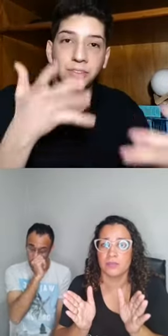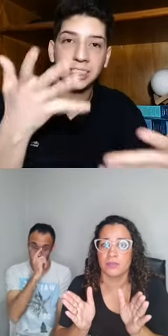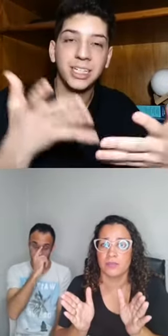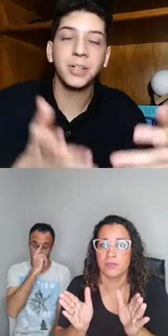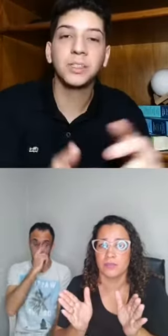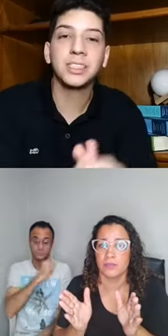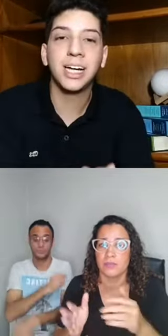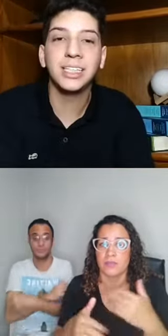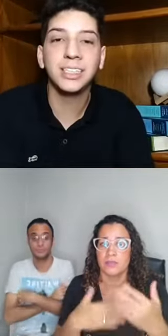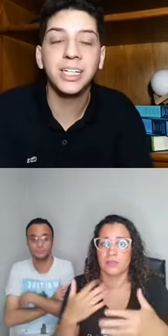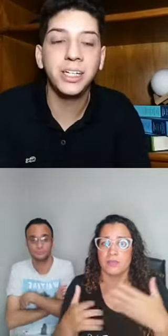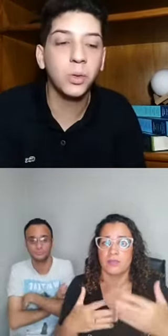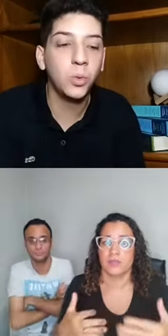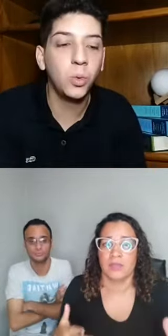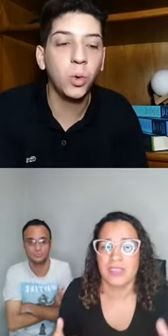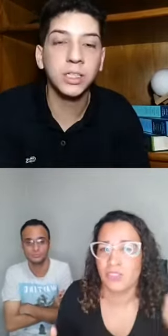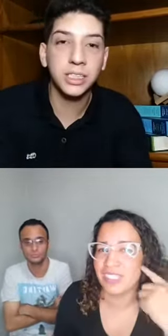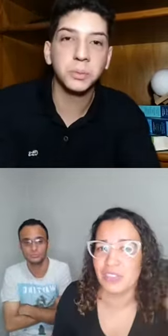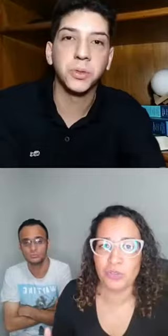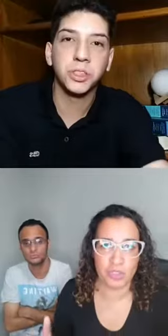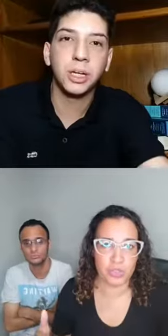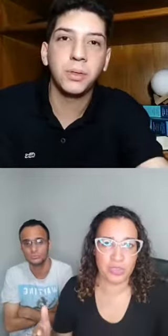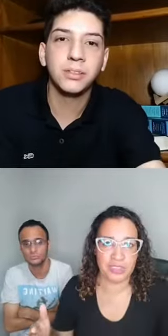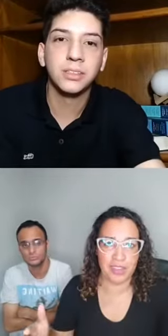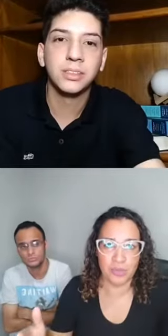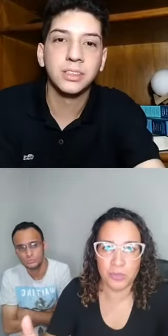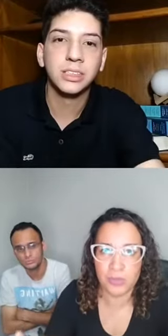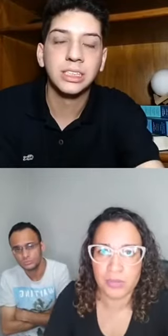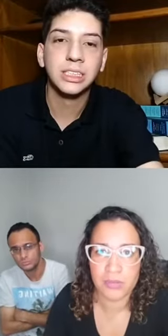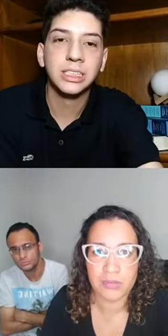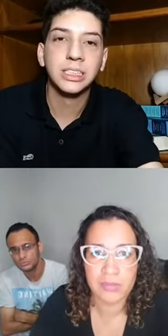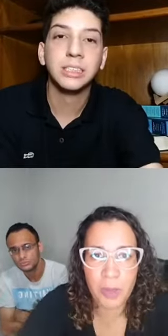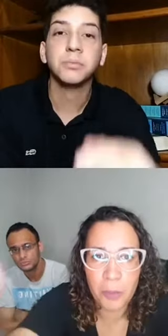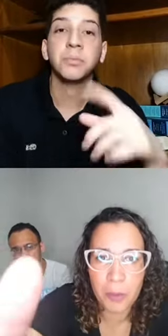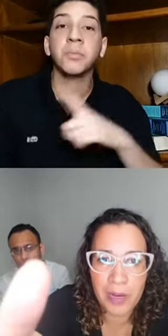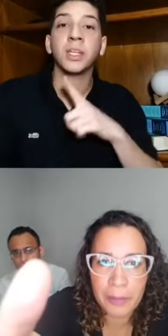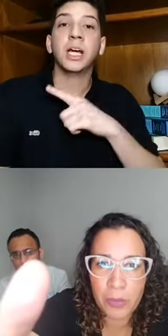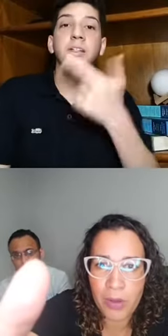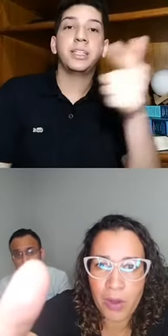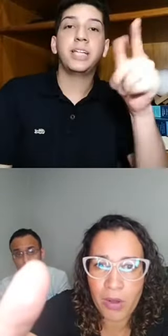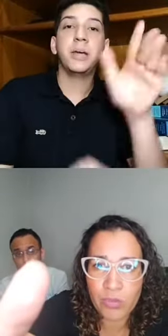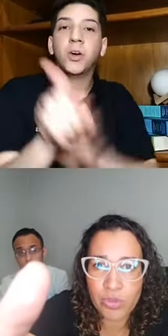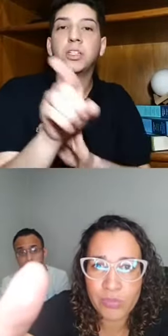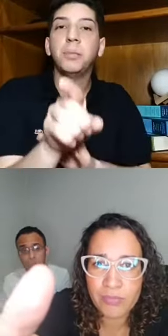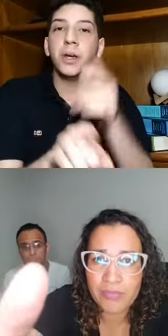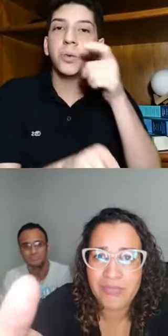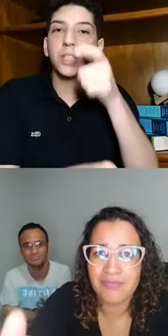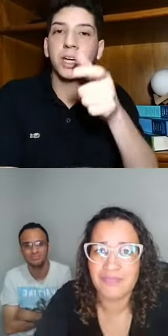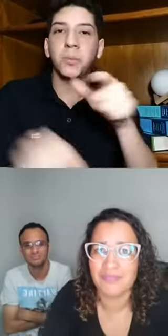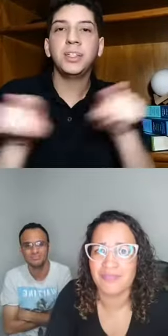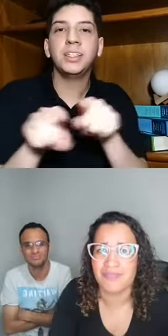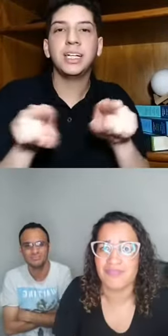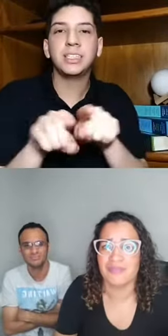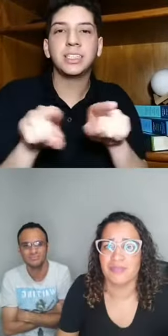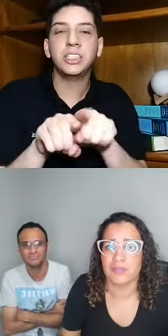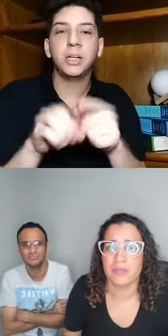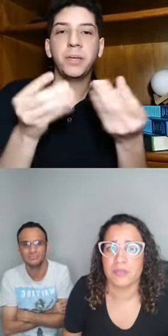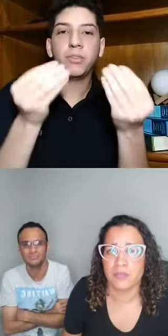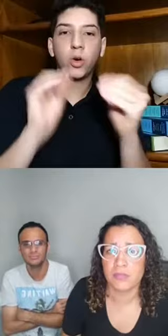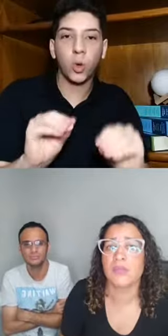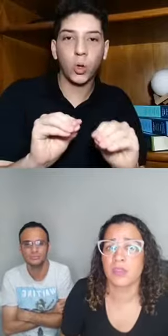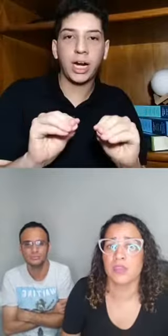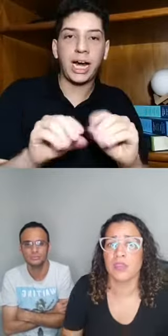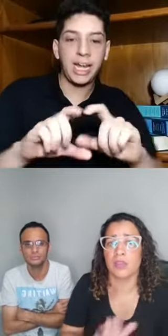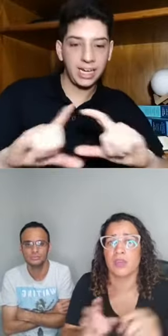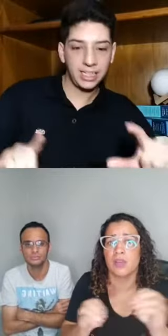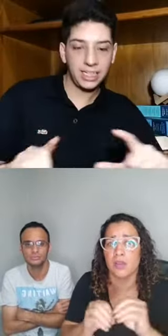tela, vou fazer em língua de sinais e aí o Ronan Nossa, eu não tô responde. te escutando, Bruno. Deu problema no meu Tem uma áudio. outra pergunta que é muito interessante também.